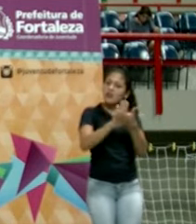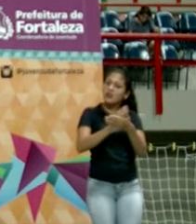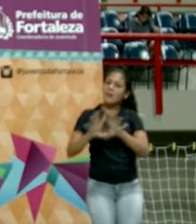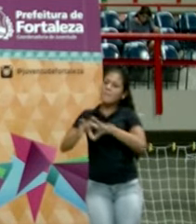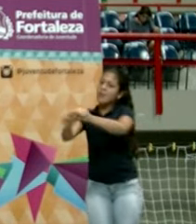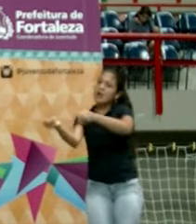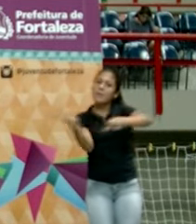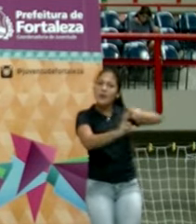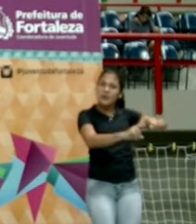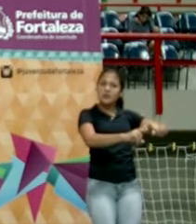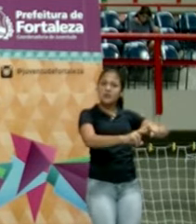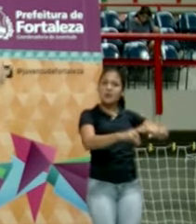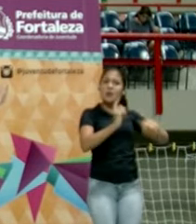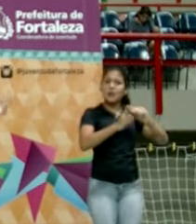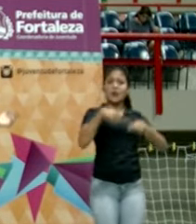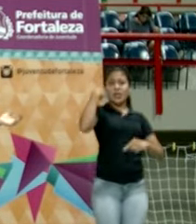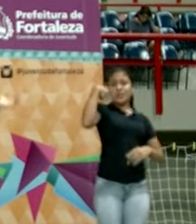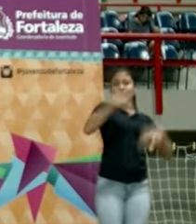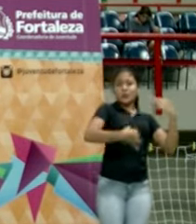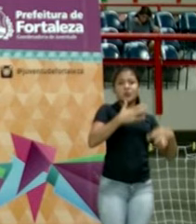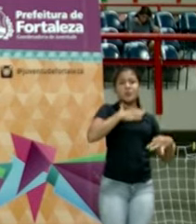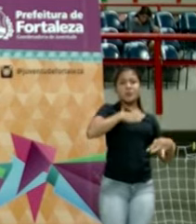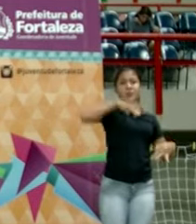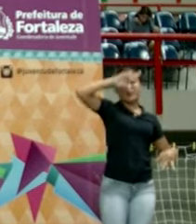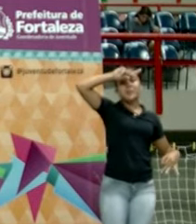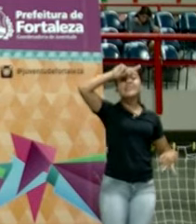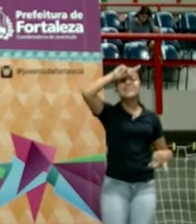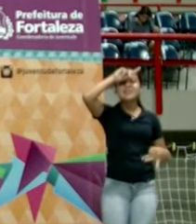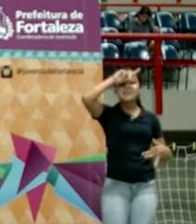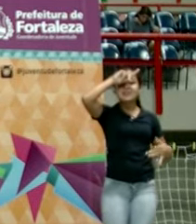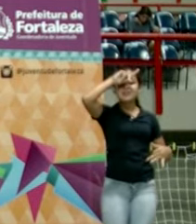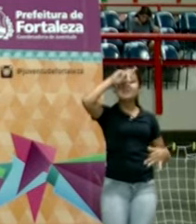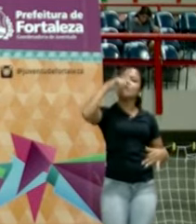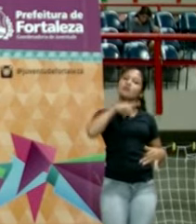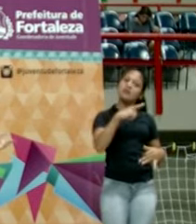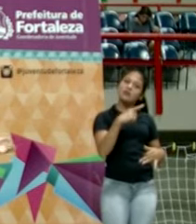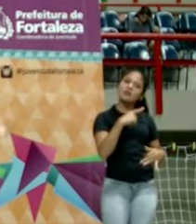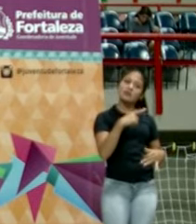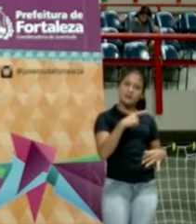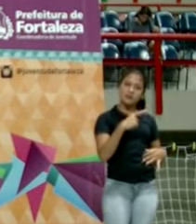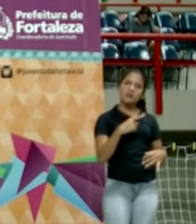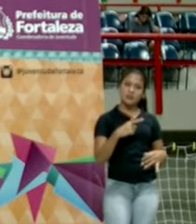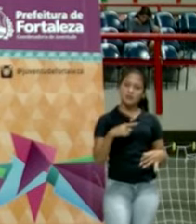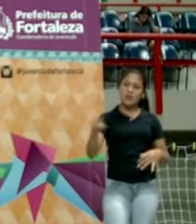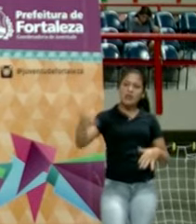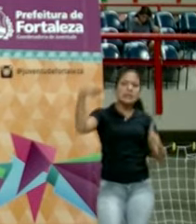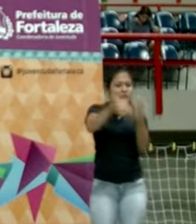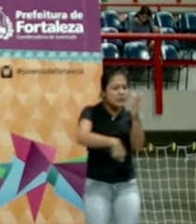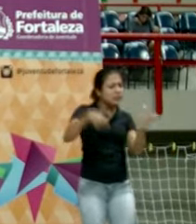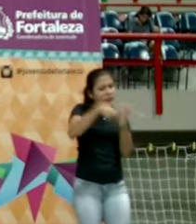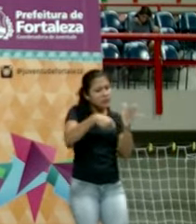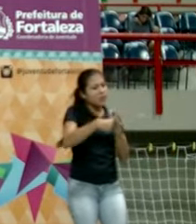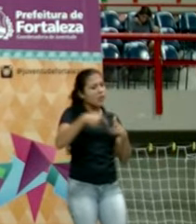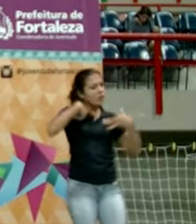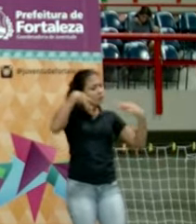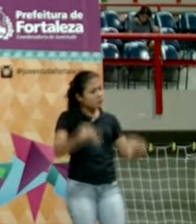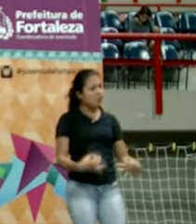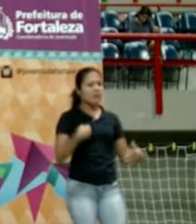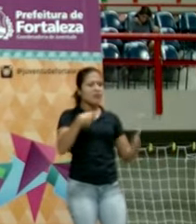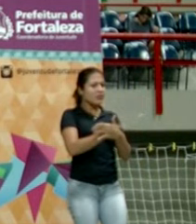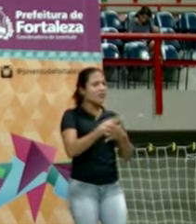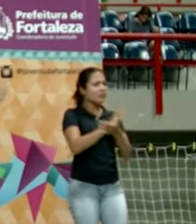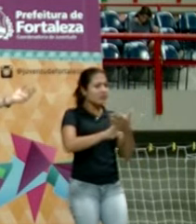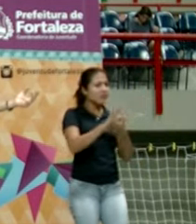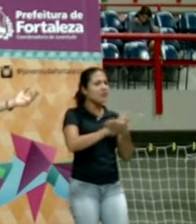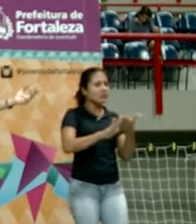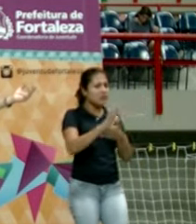e que depois, né, conseguiram, obviamente, né, provarem a sua inocência, e aí, lógico, acabaram sendo libertos,